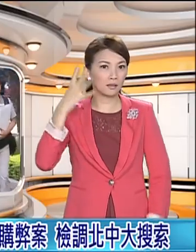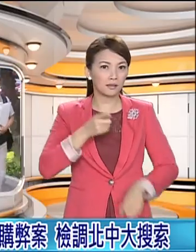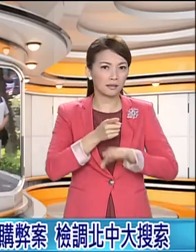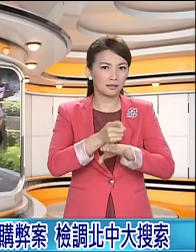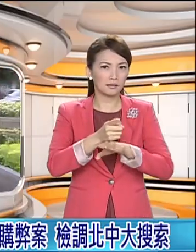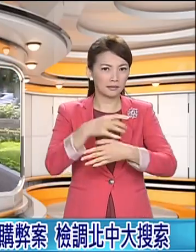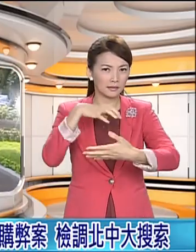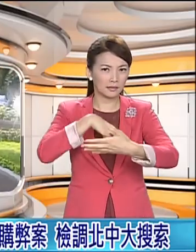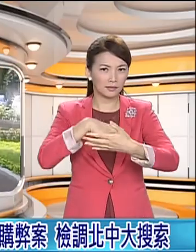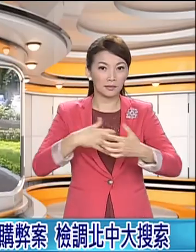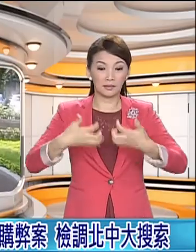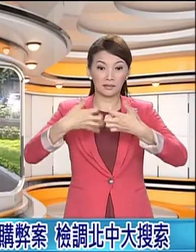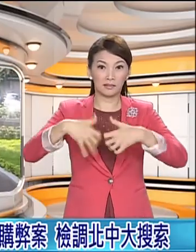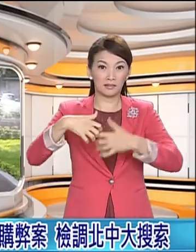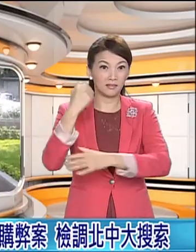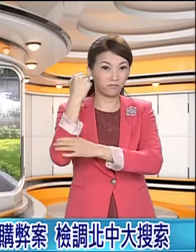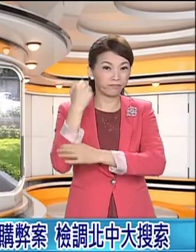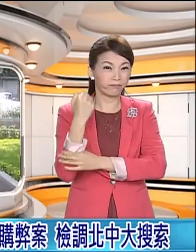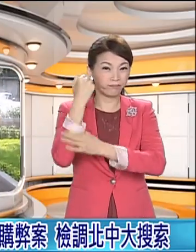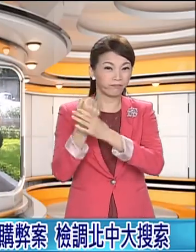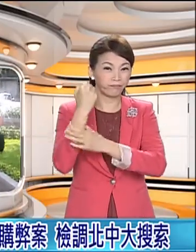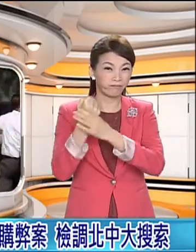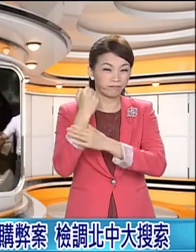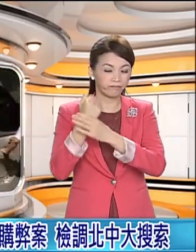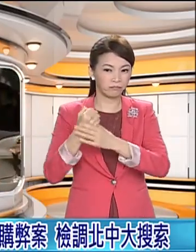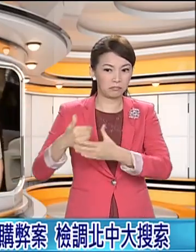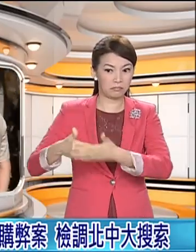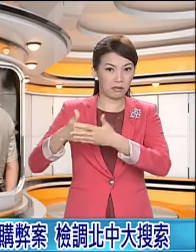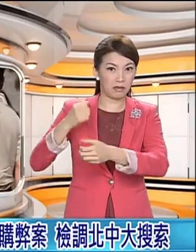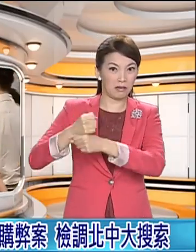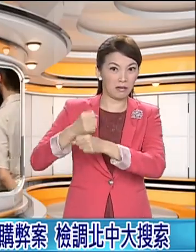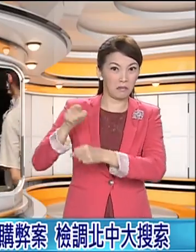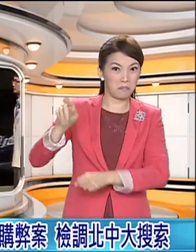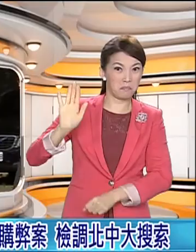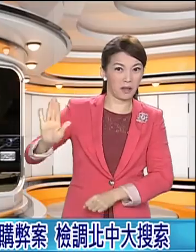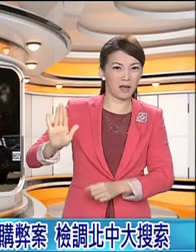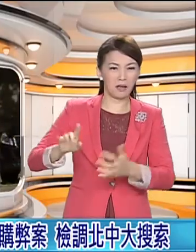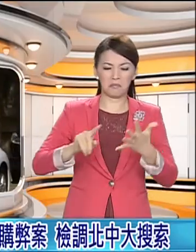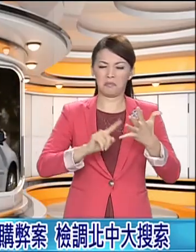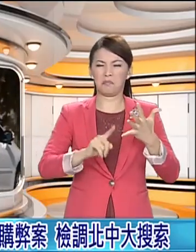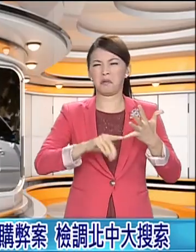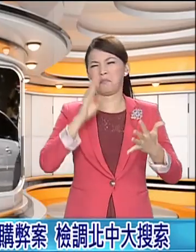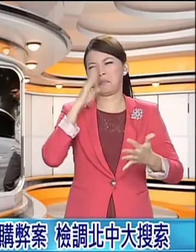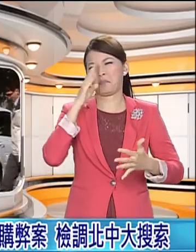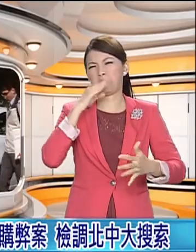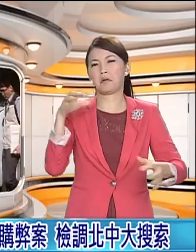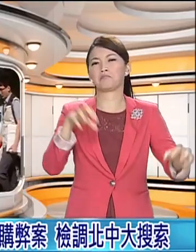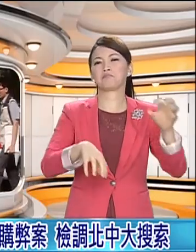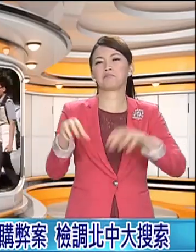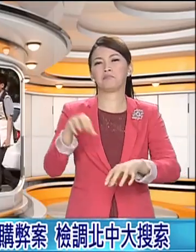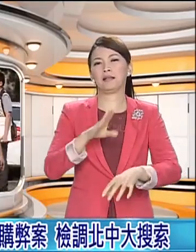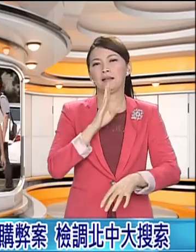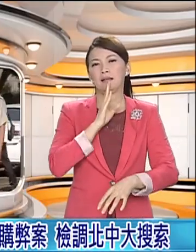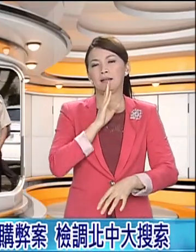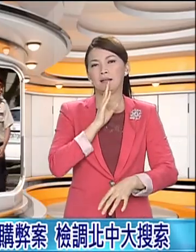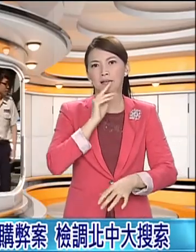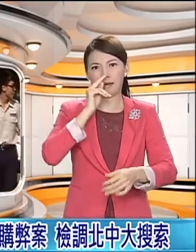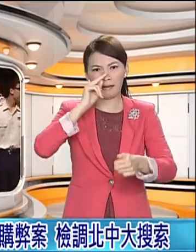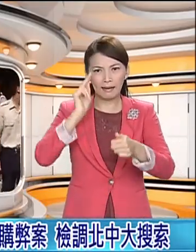代，造成云豹甲车经常性的故障。减调在昨天是兵分了